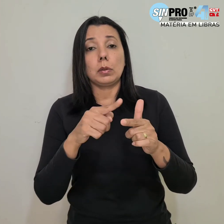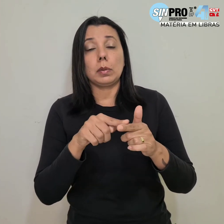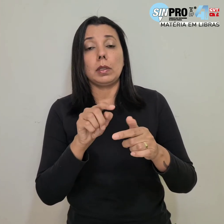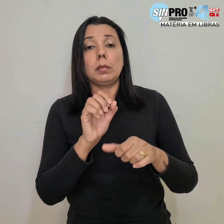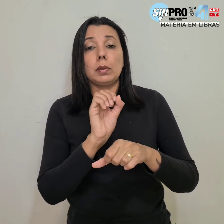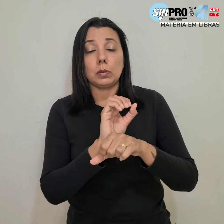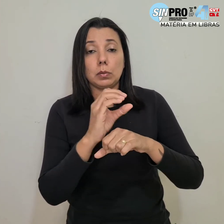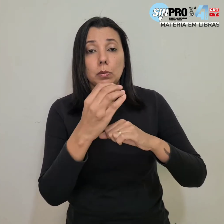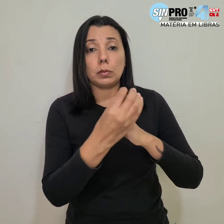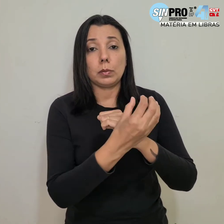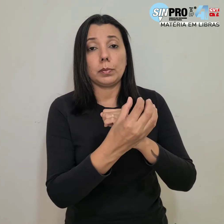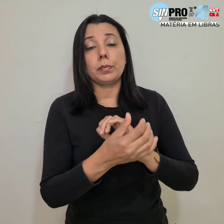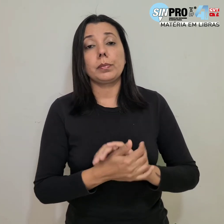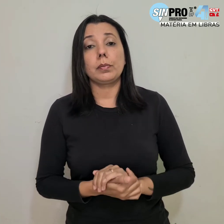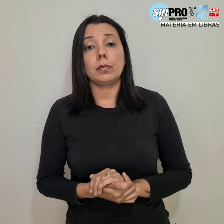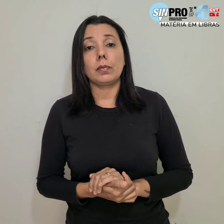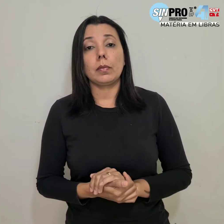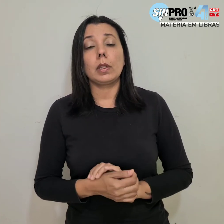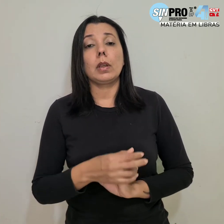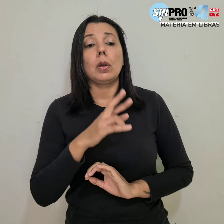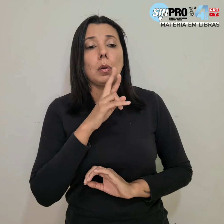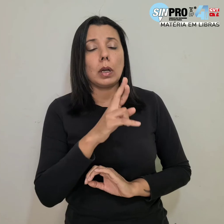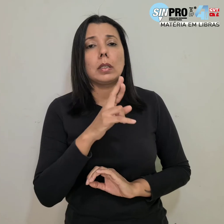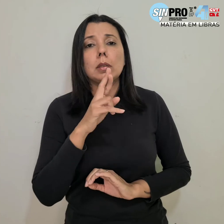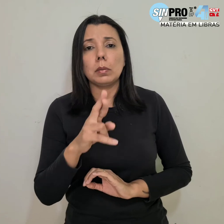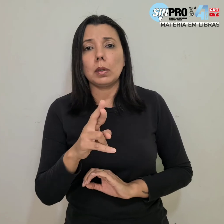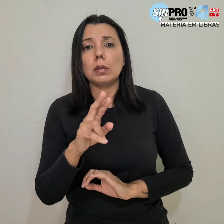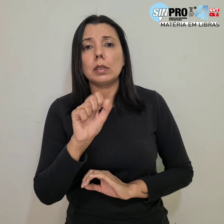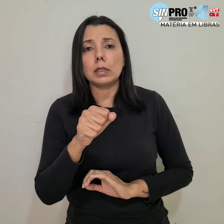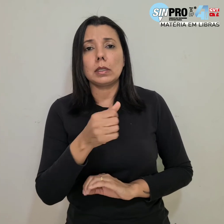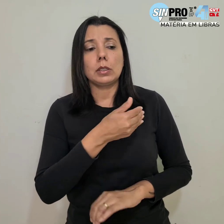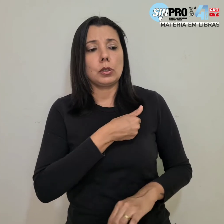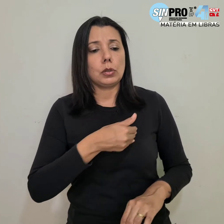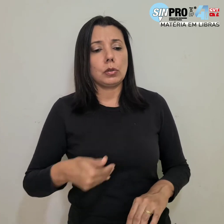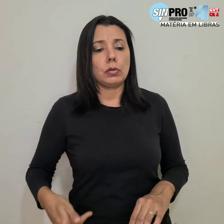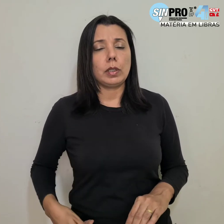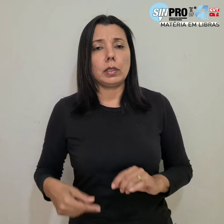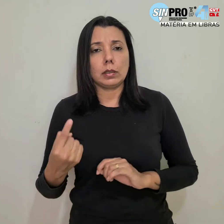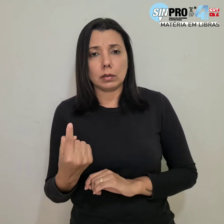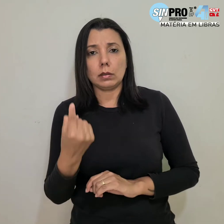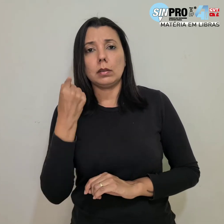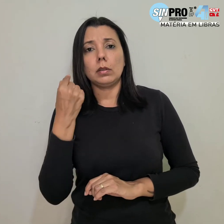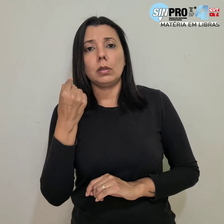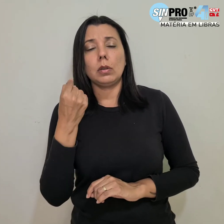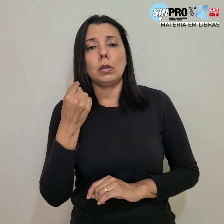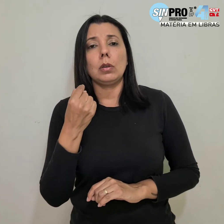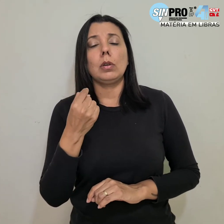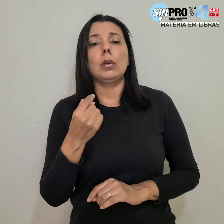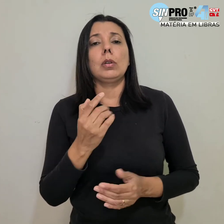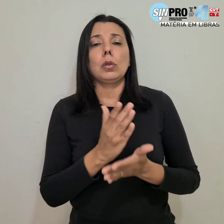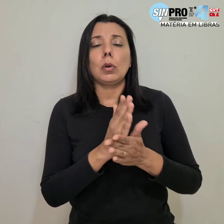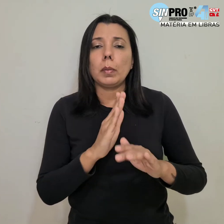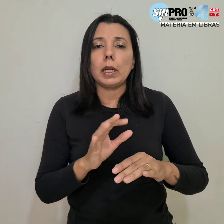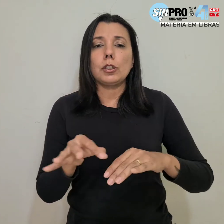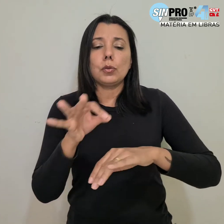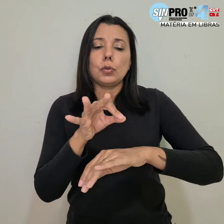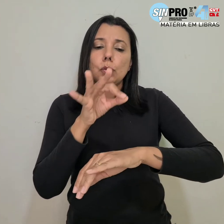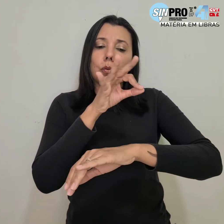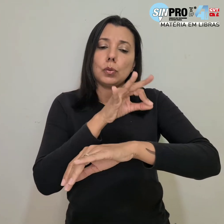coronavírus com as respostas eficientes de governos anteriores no combate à malária,